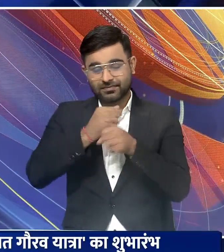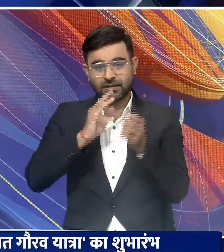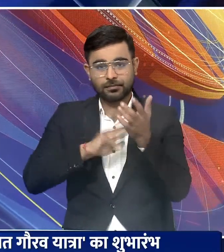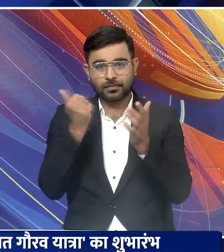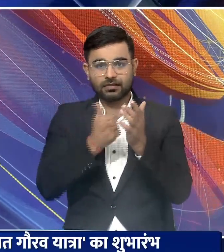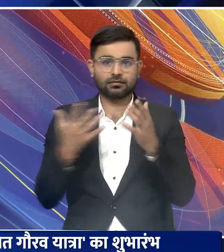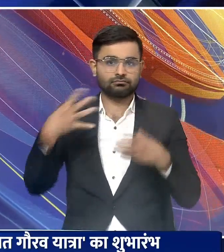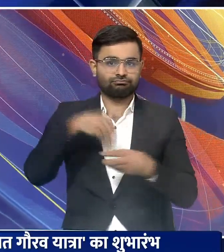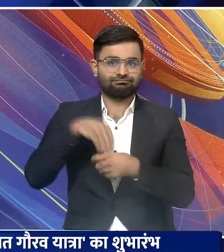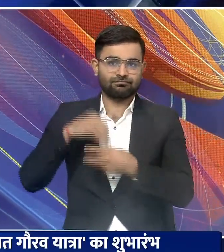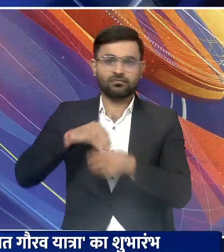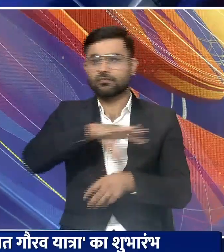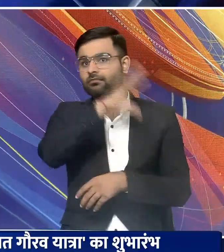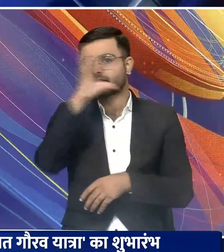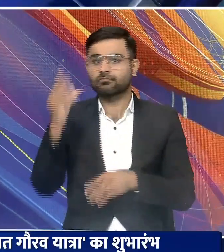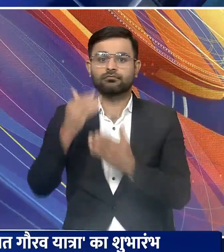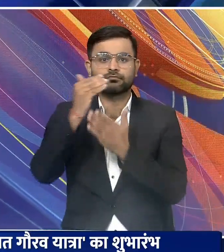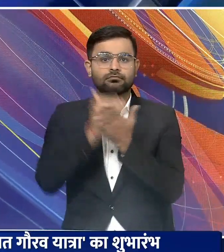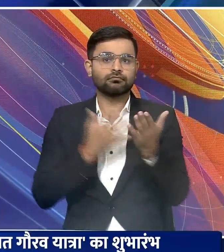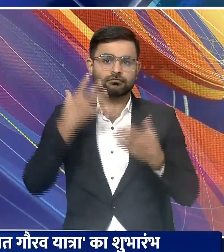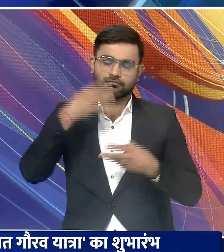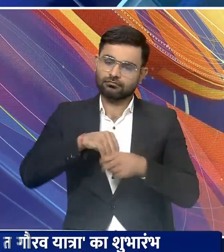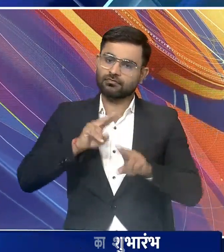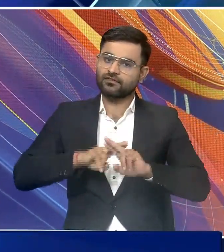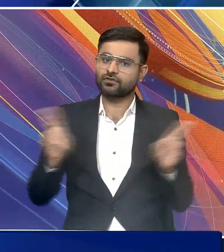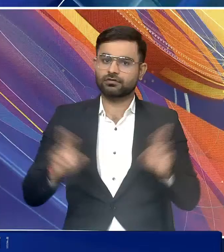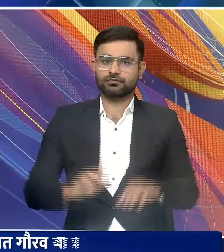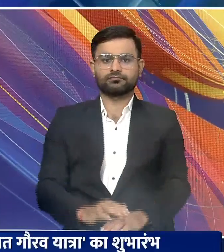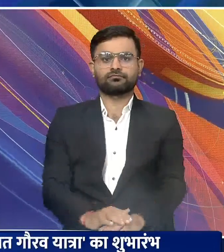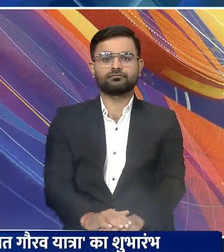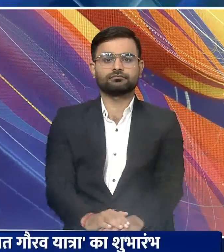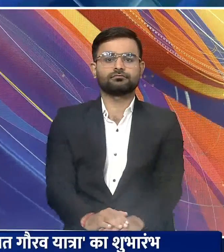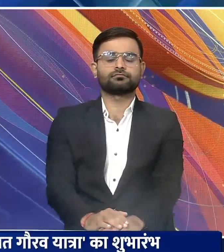और पूरे दिन यात्रा में ही गुजारेंगे।